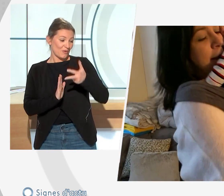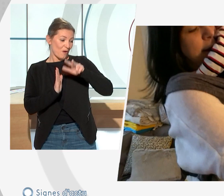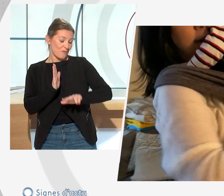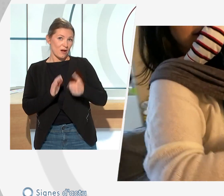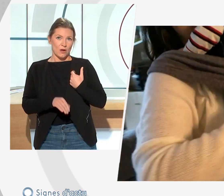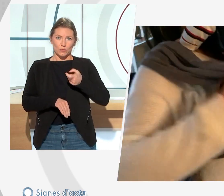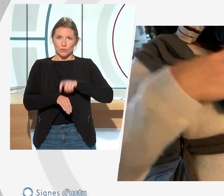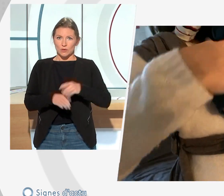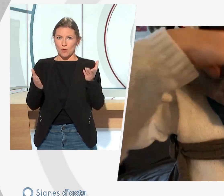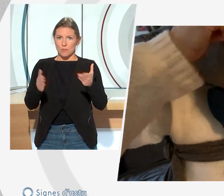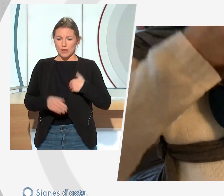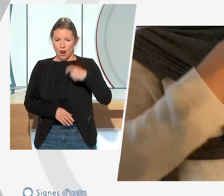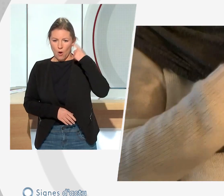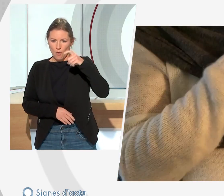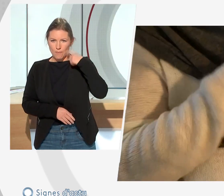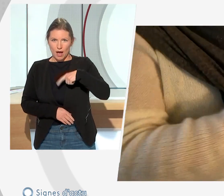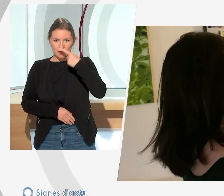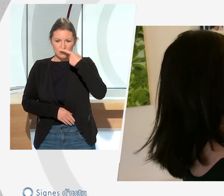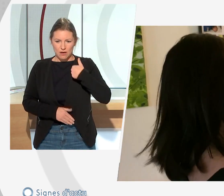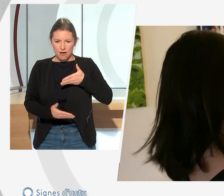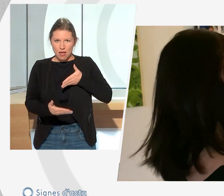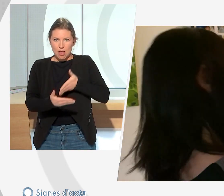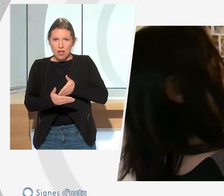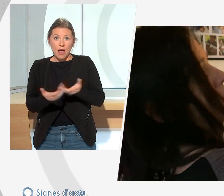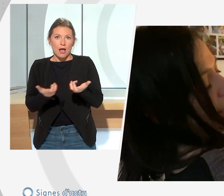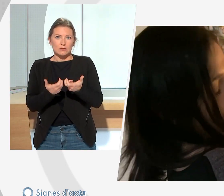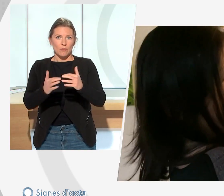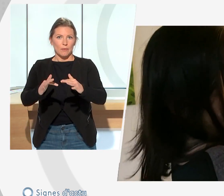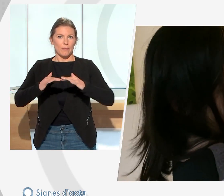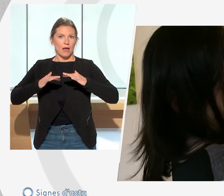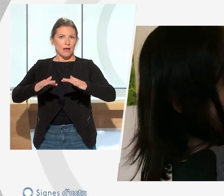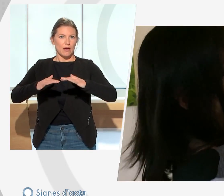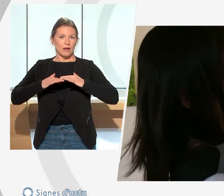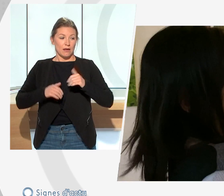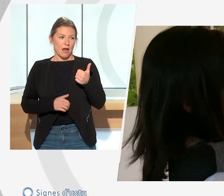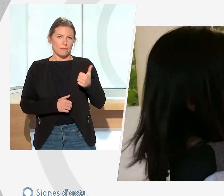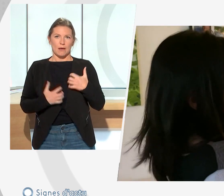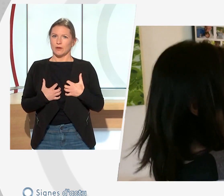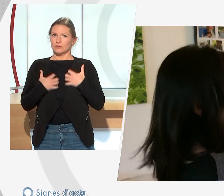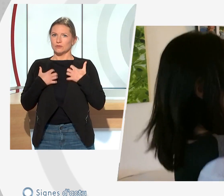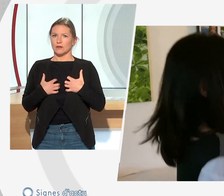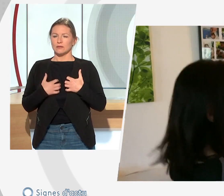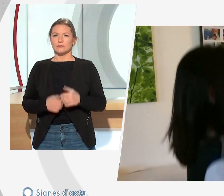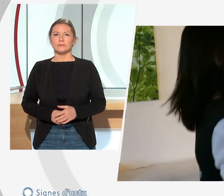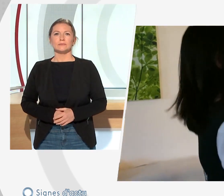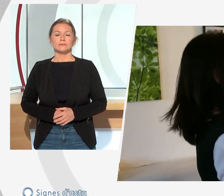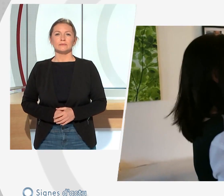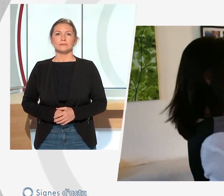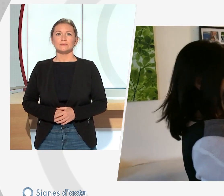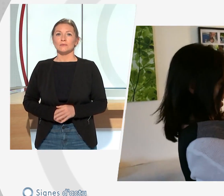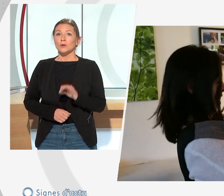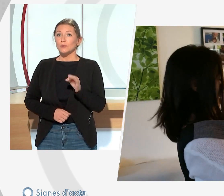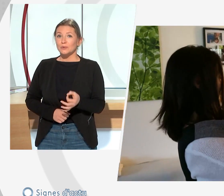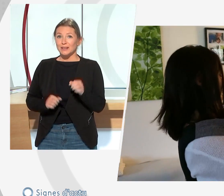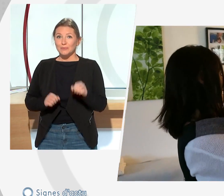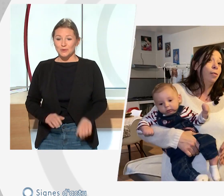elle a réalisé tous les actes du quotidien qu'elle ne pourrait pas faire, à commencer par le bain. Un choc pour elle. Oui, je peux le tenir,